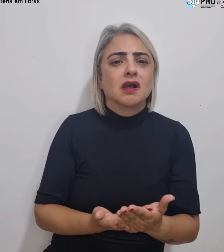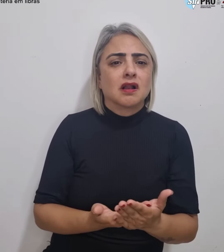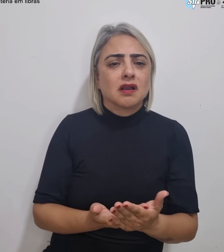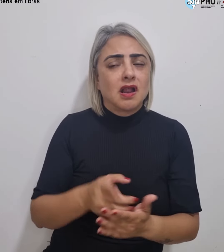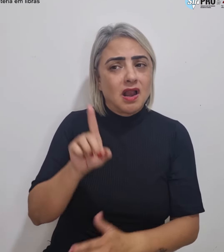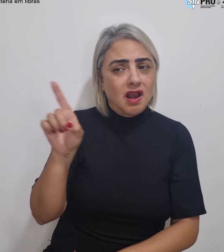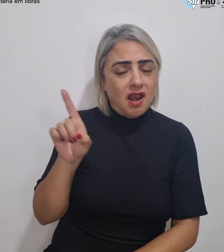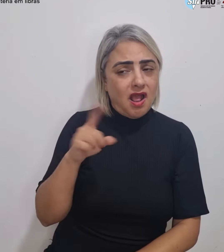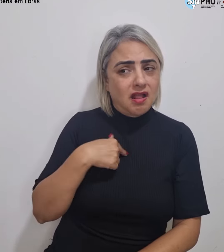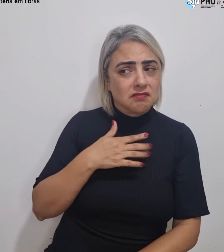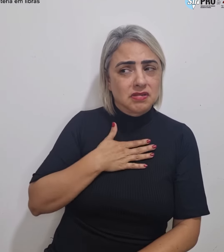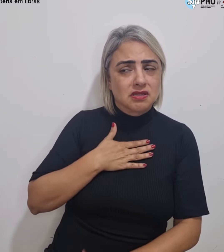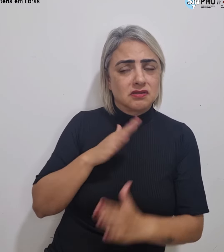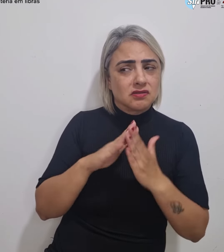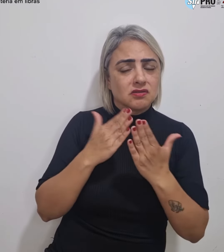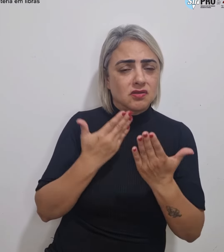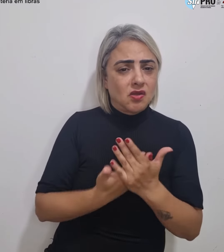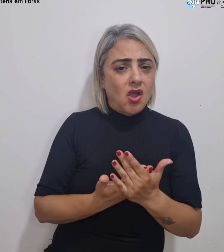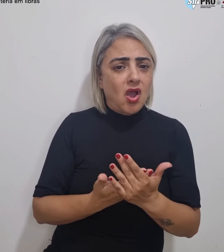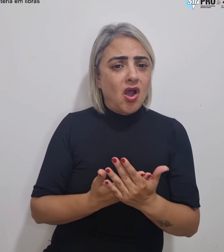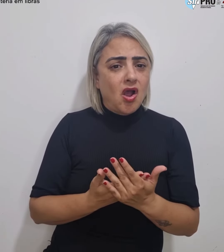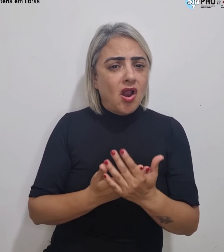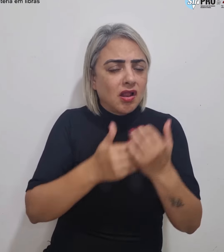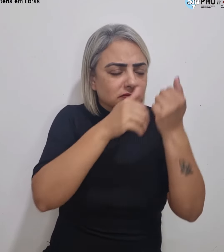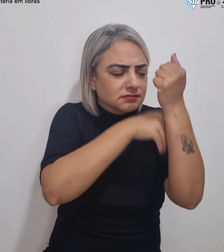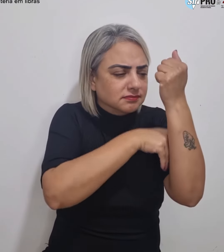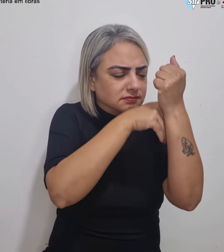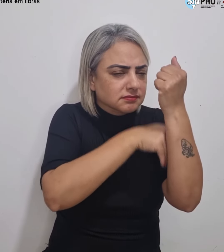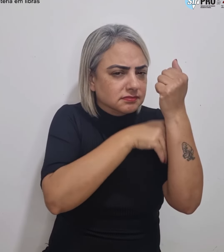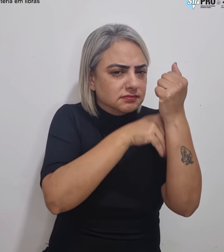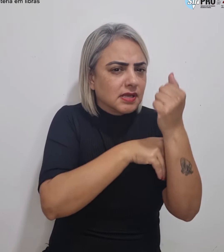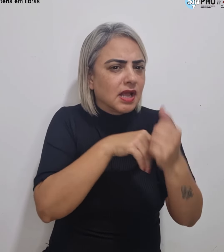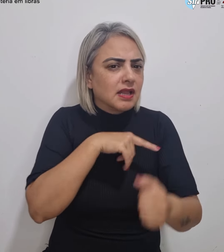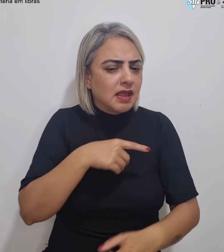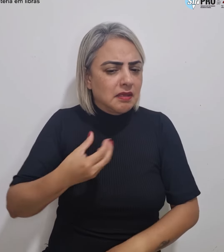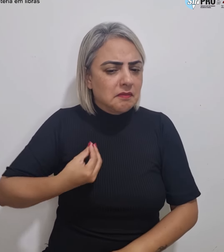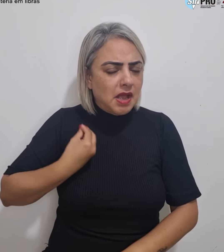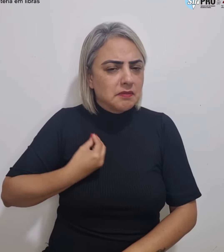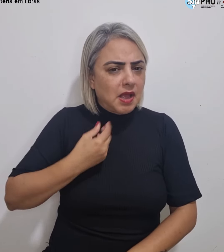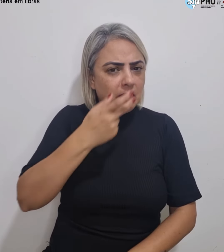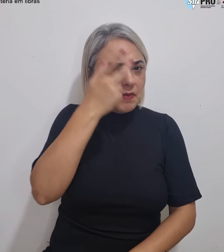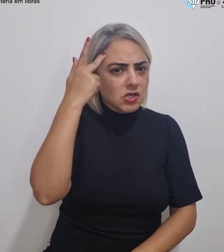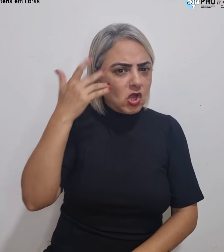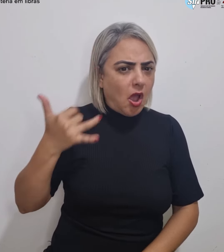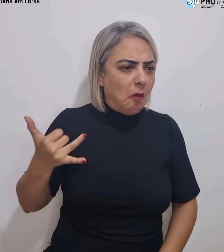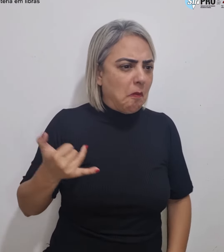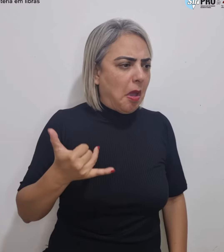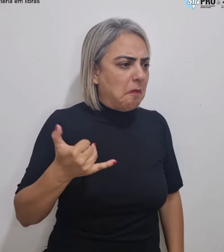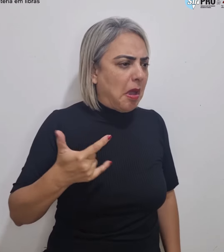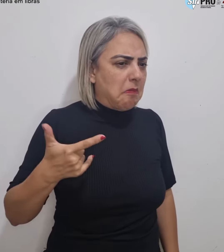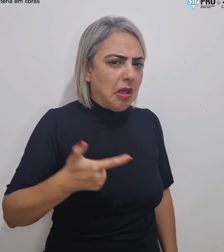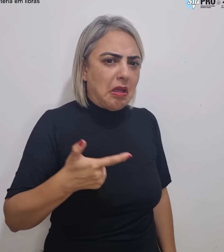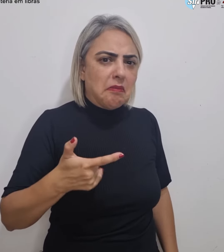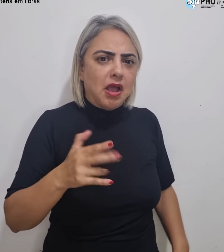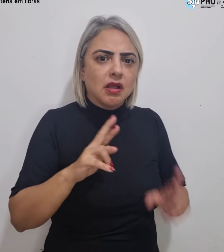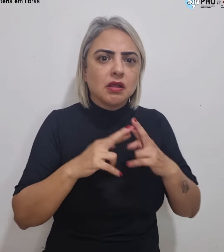na escola, a questão é velada. Tem participação das pessoas armadas nas reuniões pedagógicas